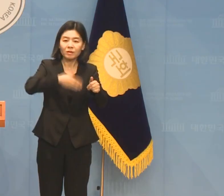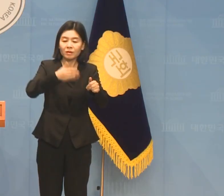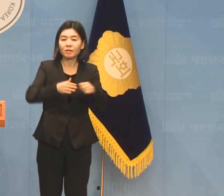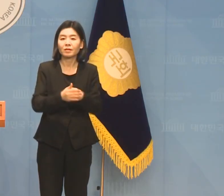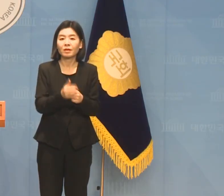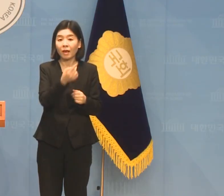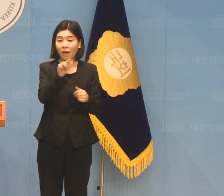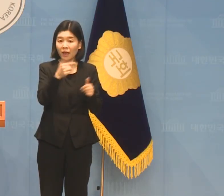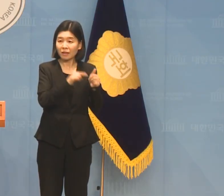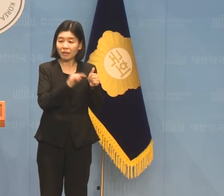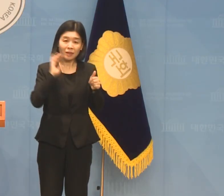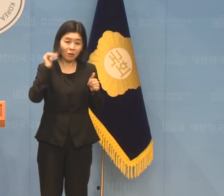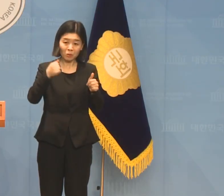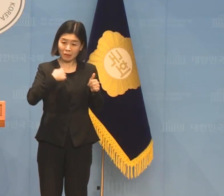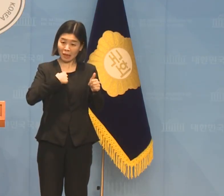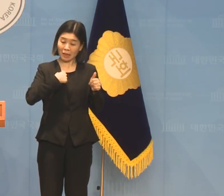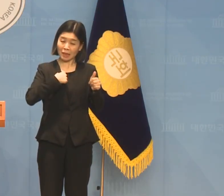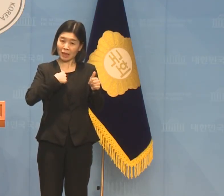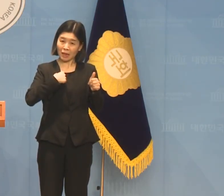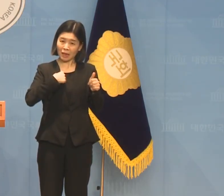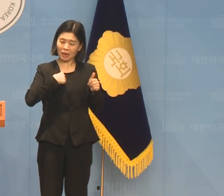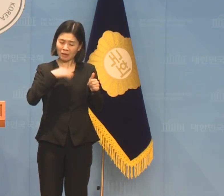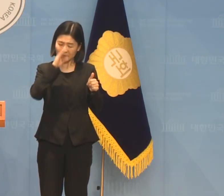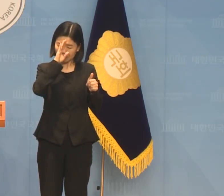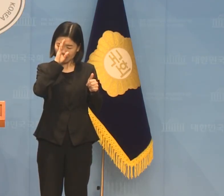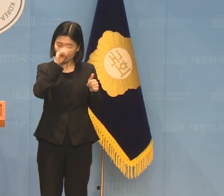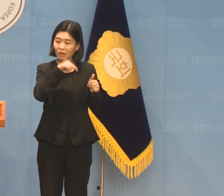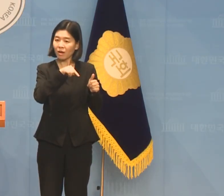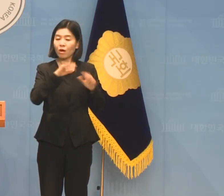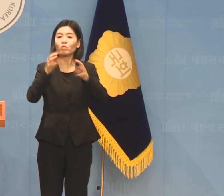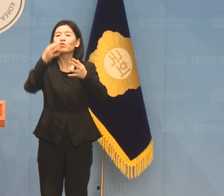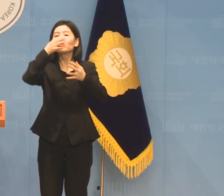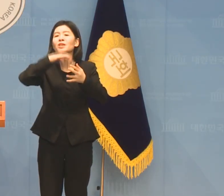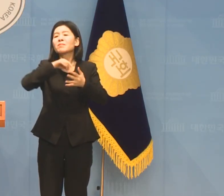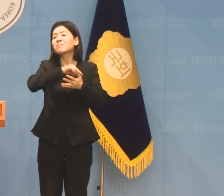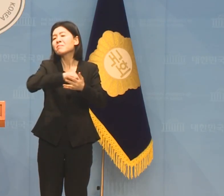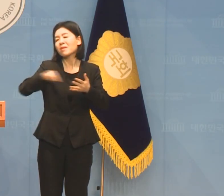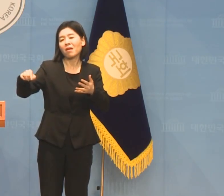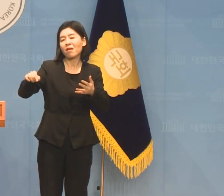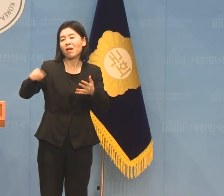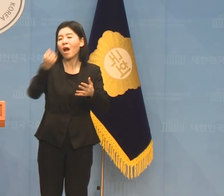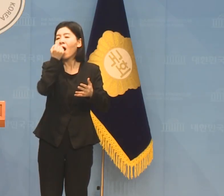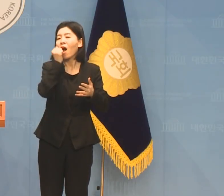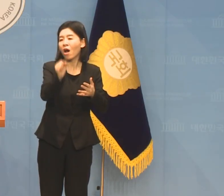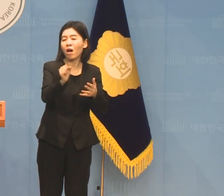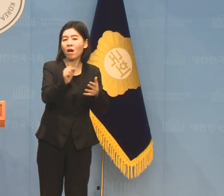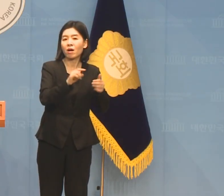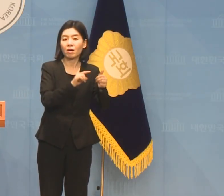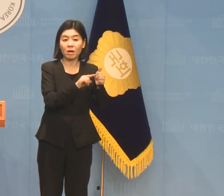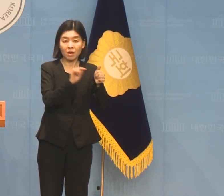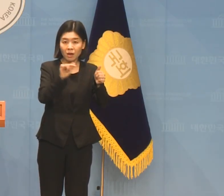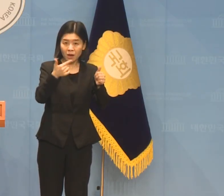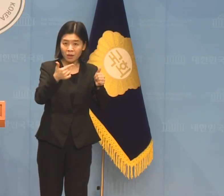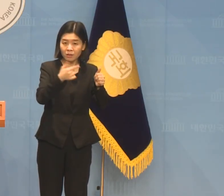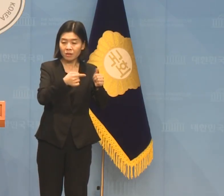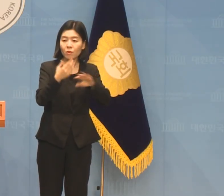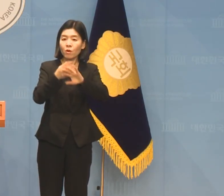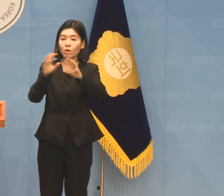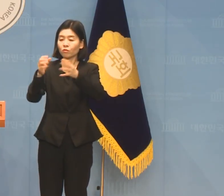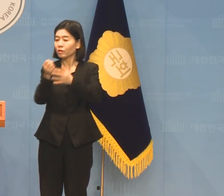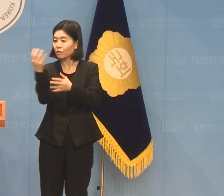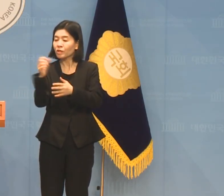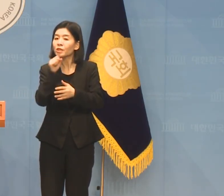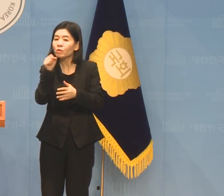라는 난갑병이 심각하다 못해 국익에 해를 끼치고 있습니다. 한덕수 총리는 외신